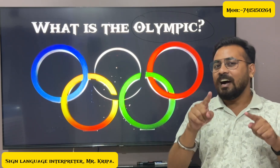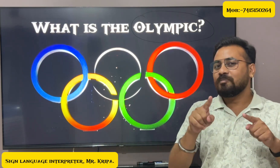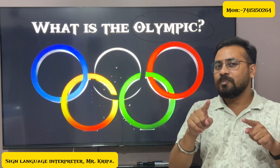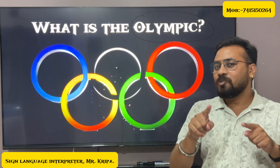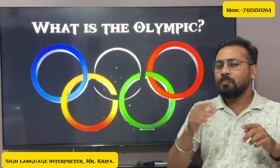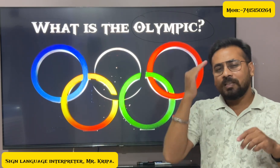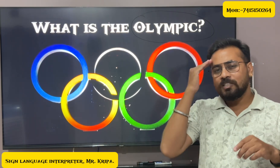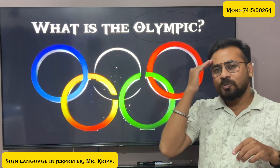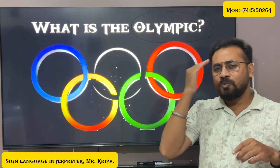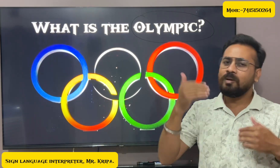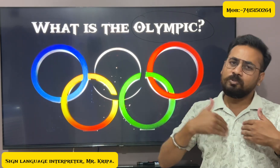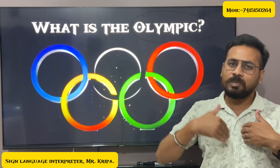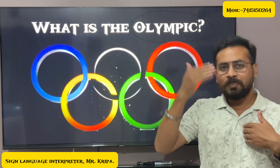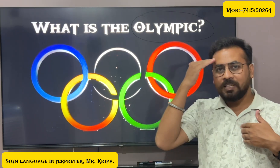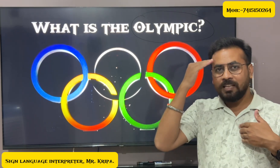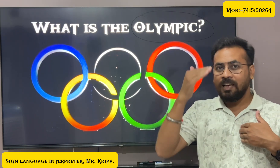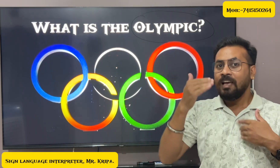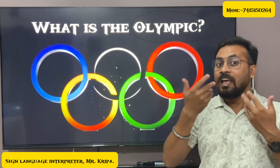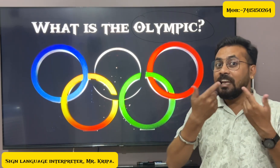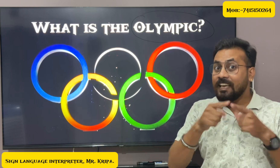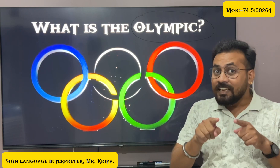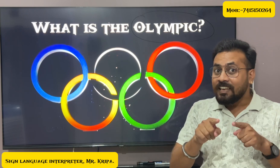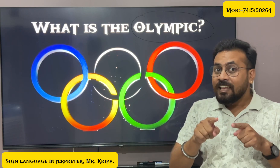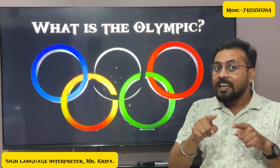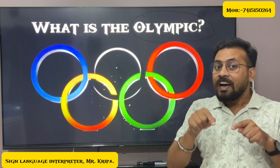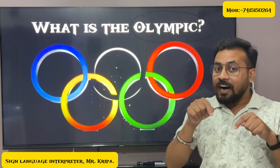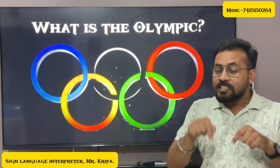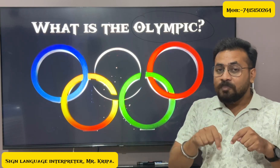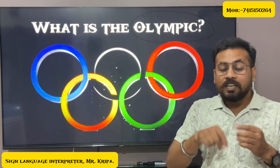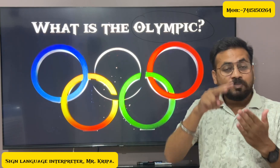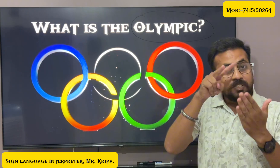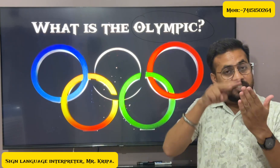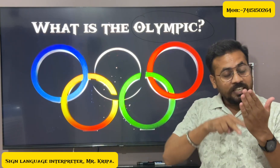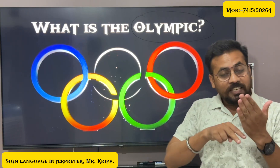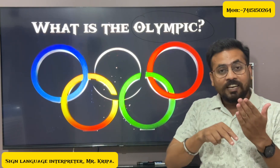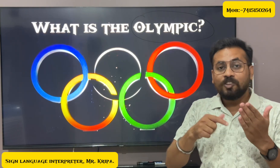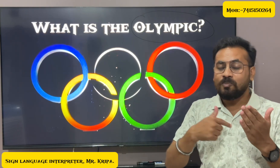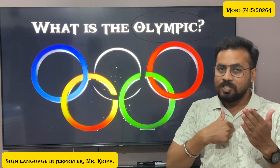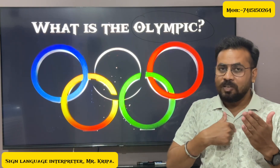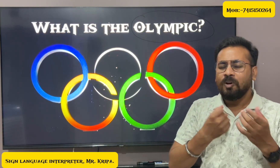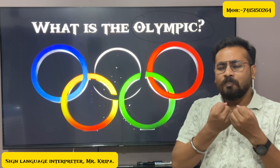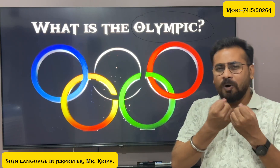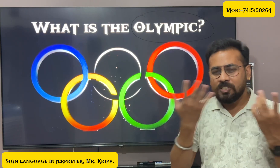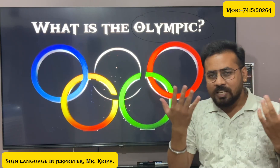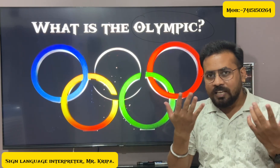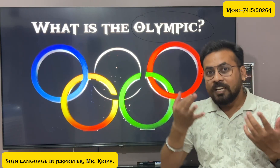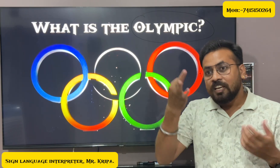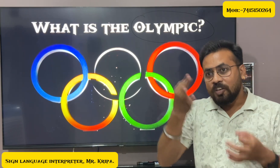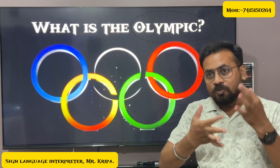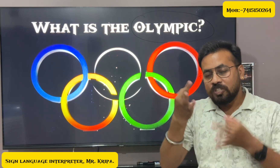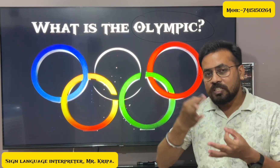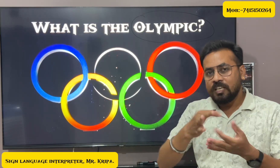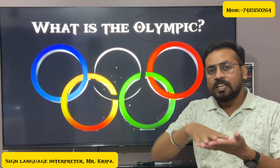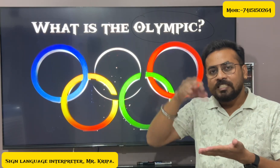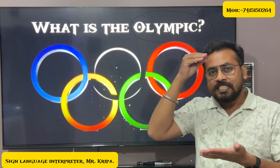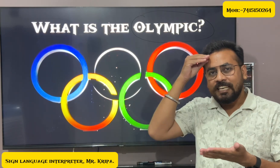सभी को पता जरूर होगा, मुझे भी पता था, लेकिन आज जब मैंने इसमें स्टडी किया तो मुझे बहुत सारी न्यू चीजें सीखने